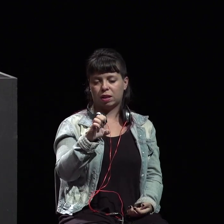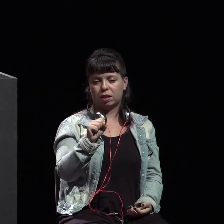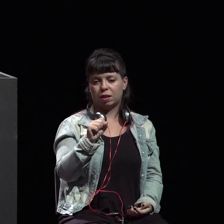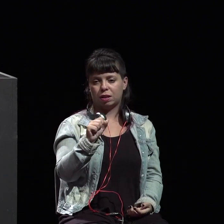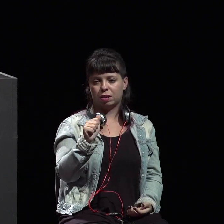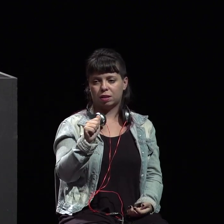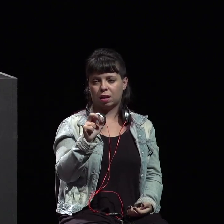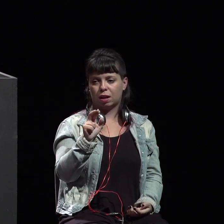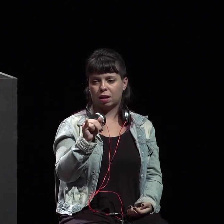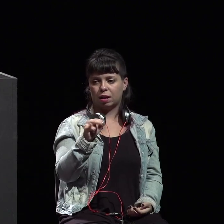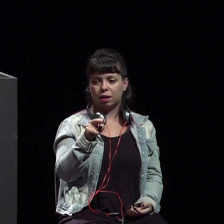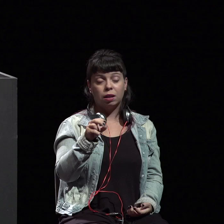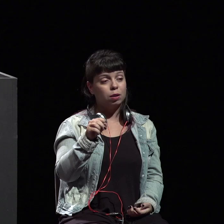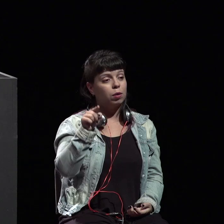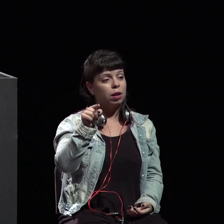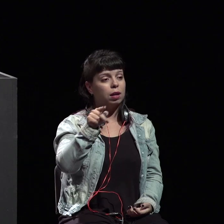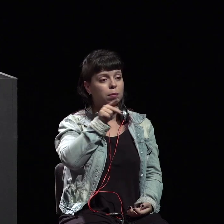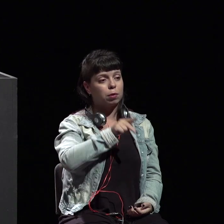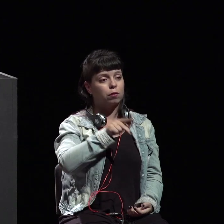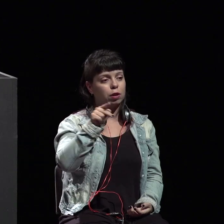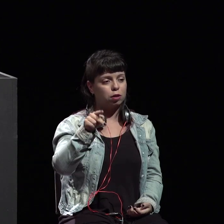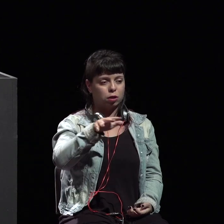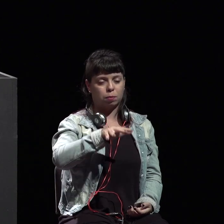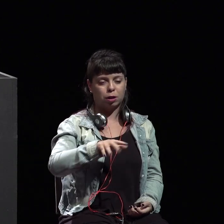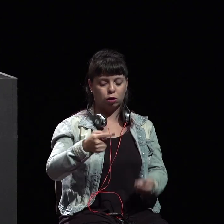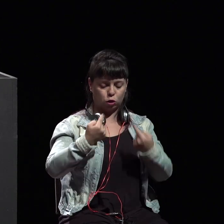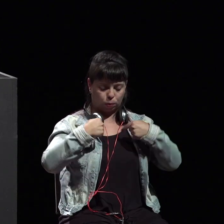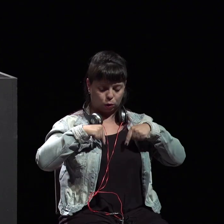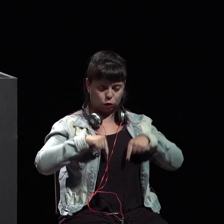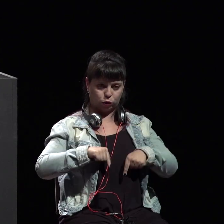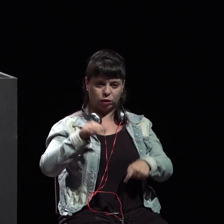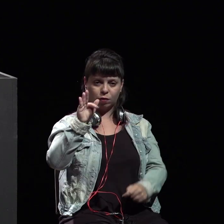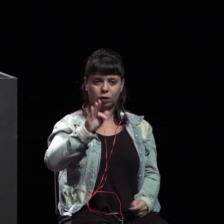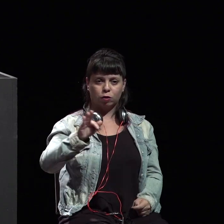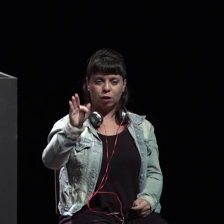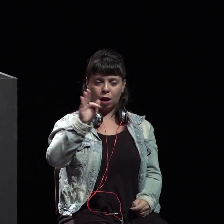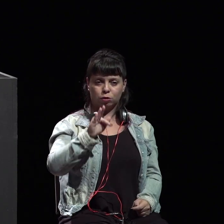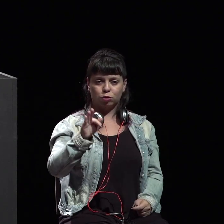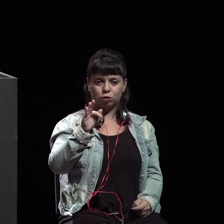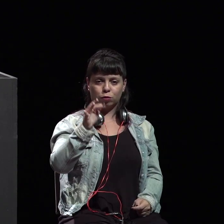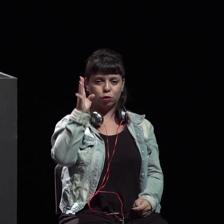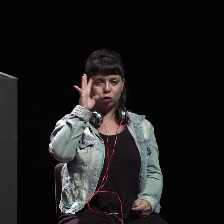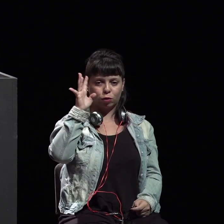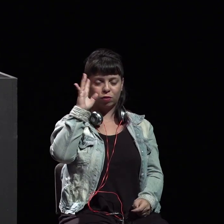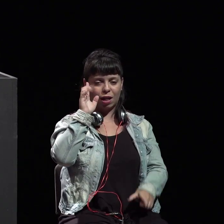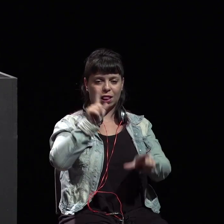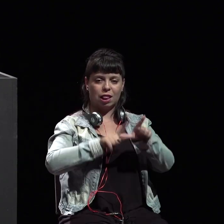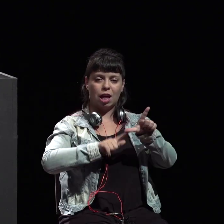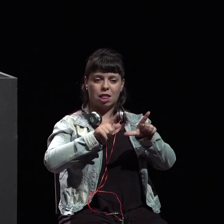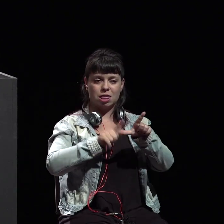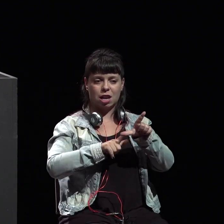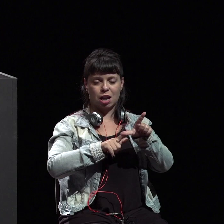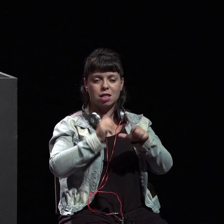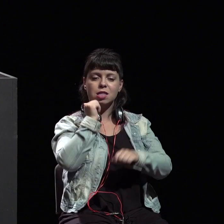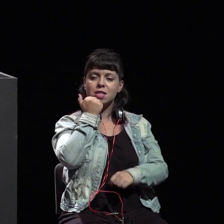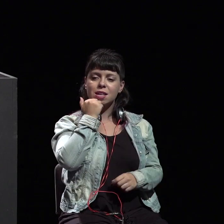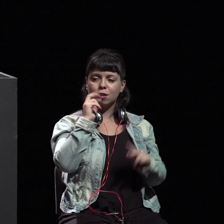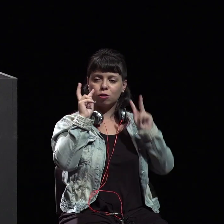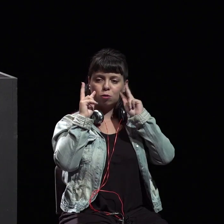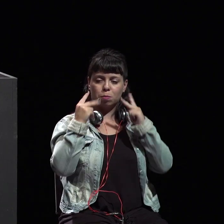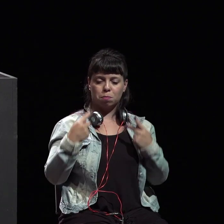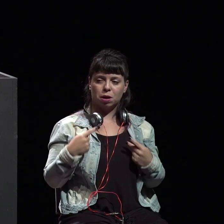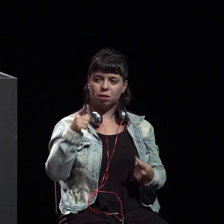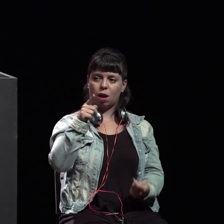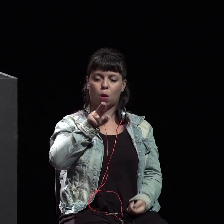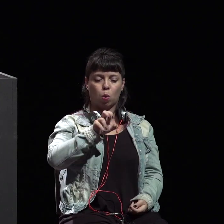Pedro Cesarino é professor do Departamento de Antropologia da Faculdade de Filosofia, Letras e Ciências Humanas da Universidade de São Paulo. É